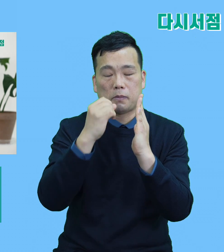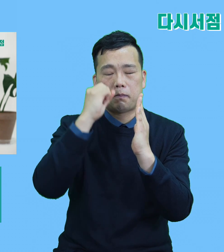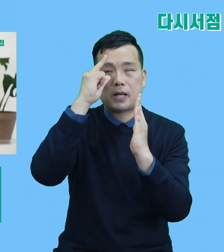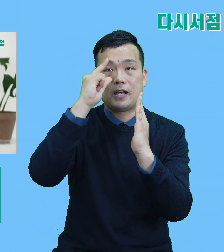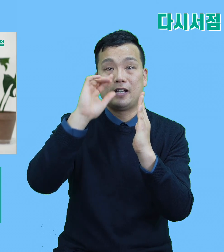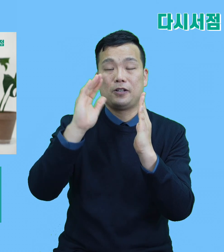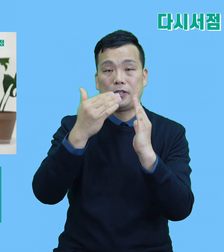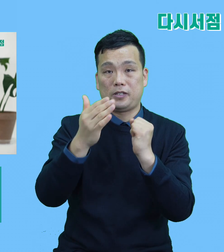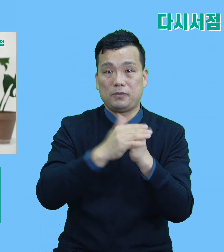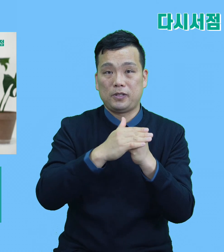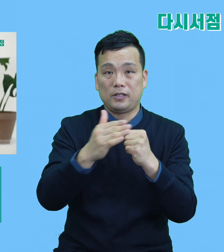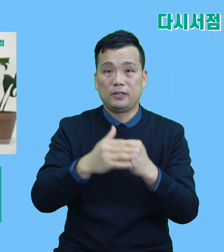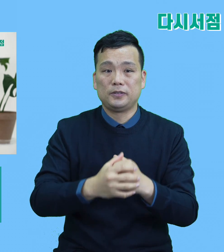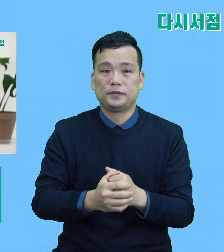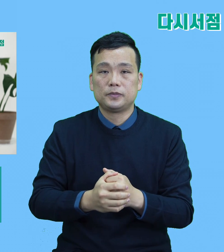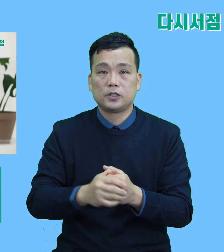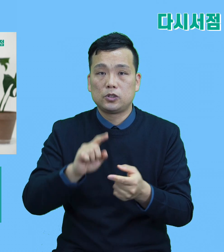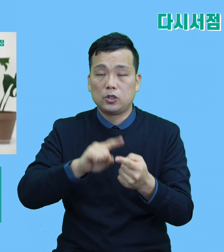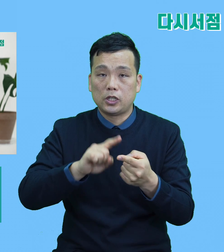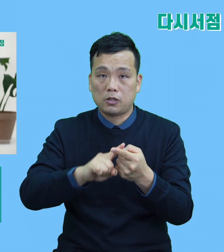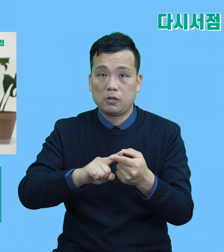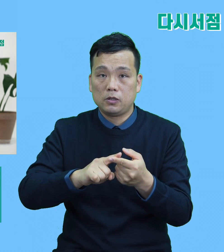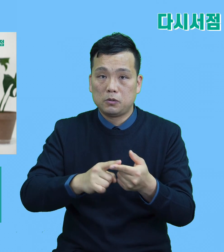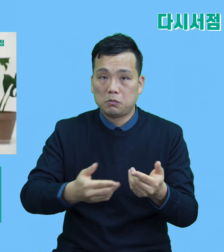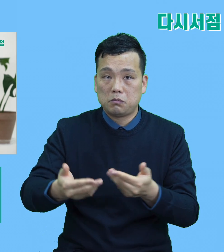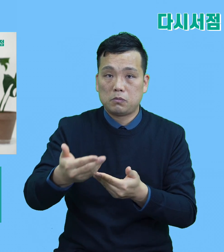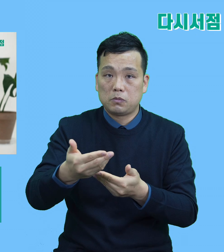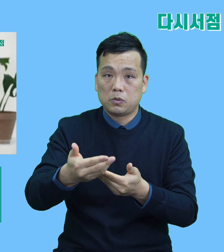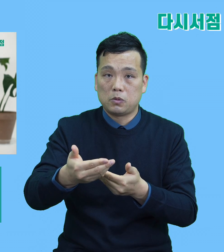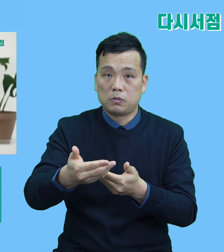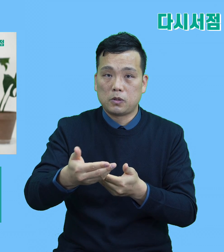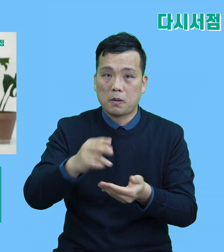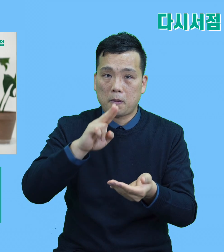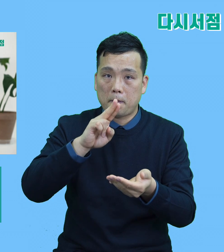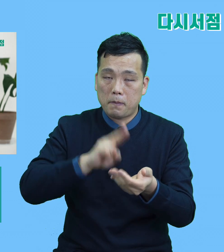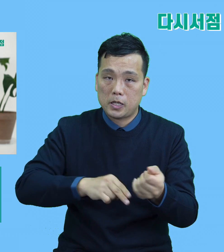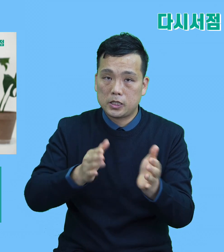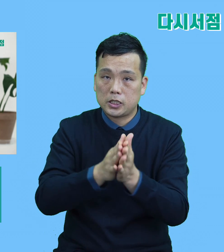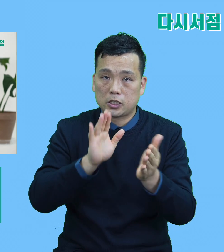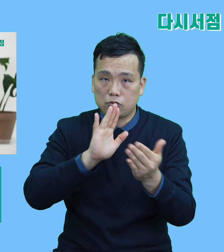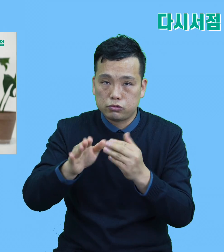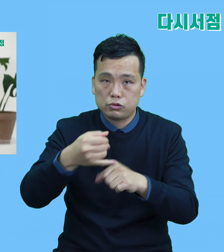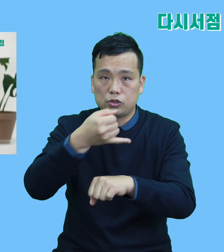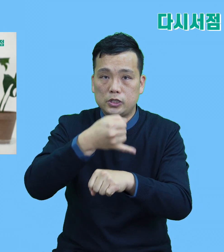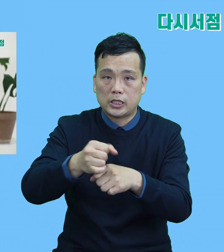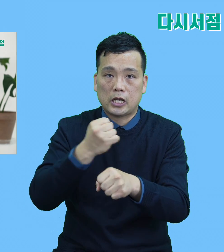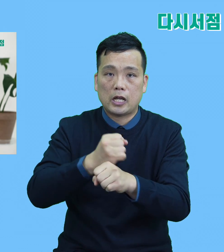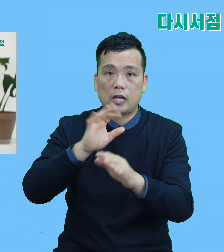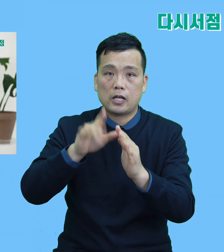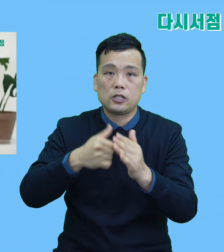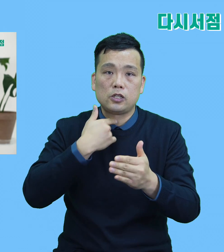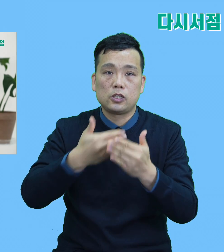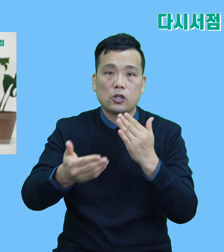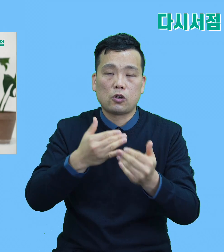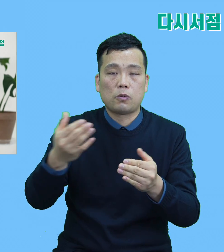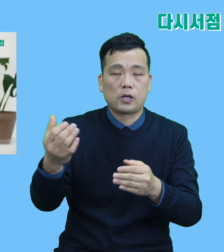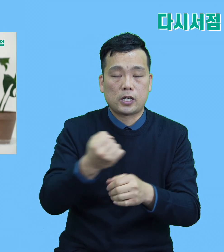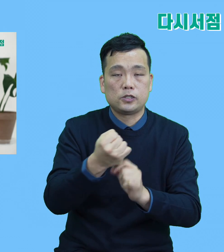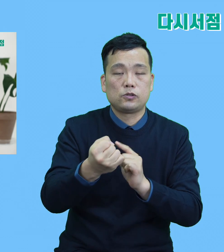거죠. 그거는 아마 유통하면서 뭐 디자인하면서 이렇게 생긴 어떤